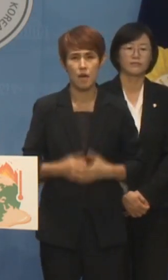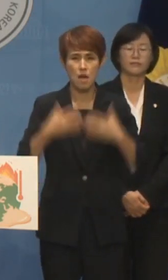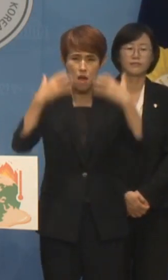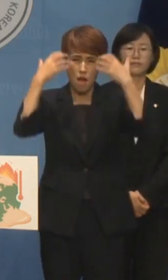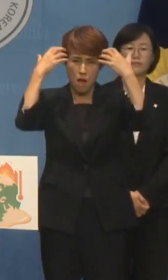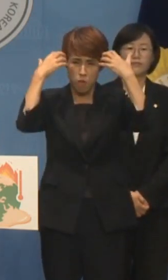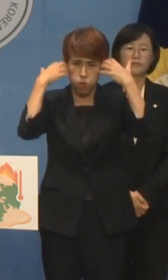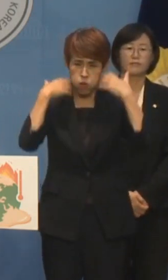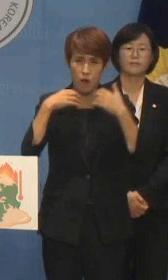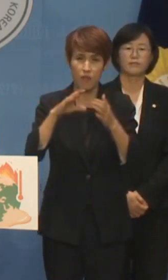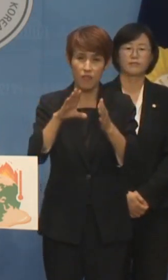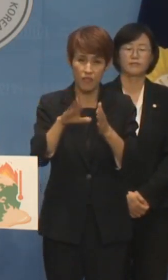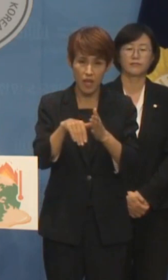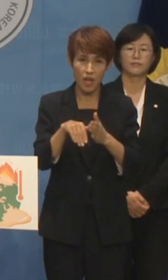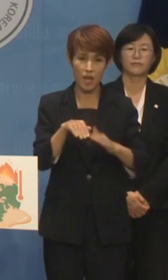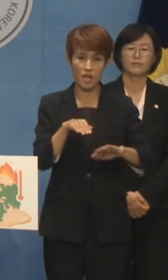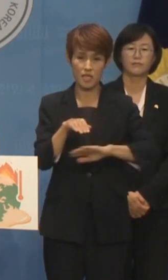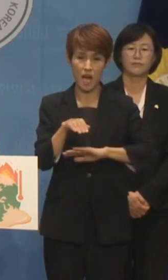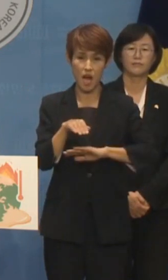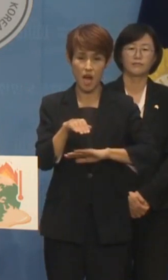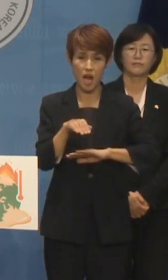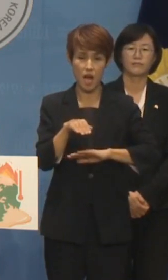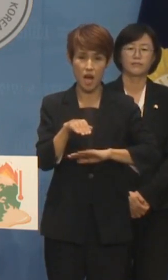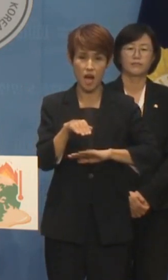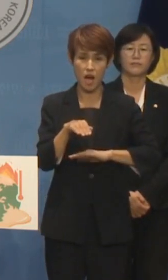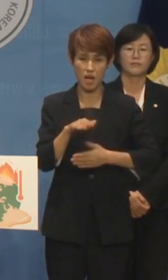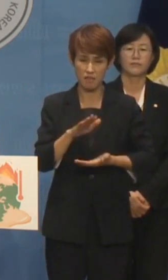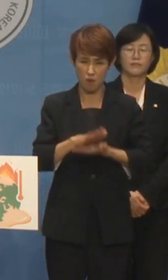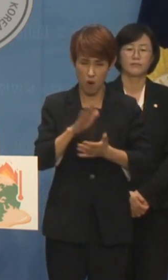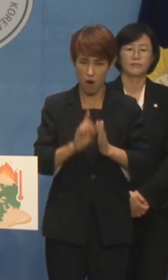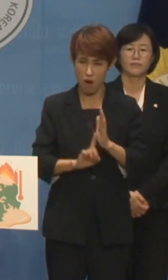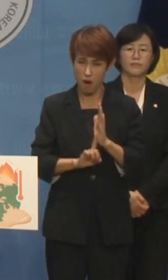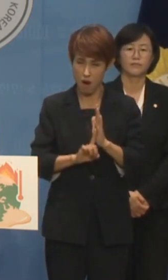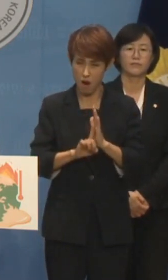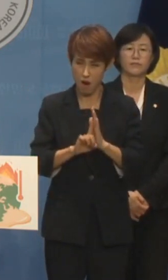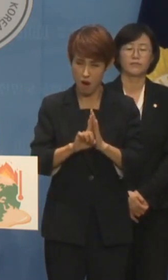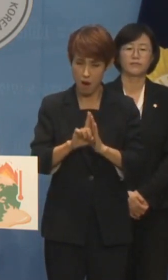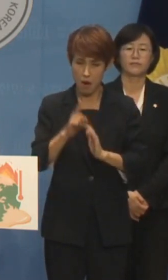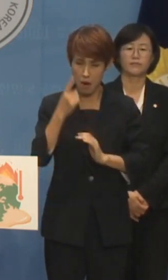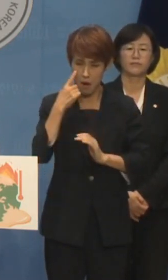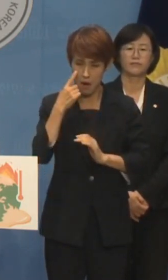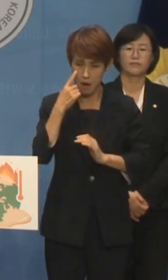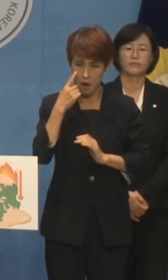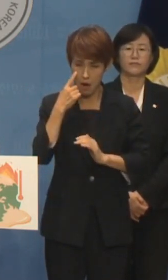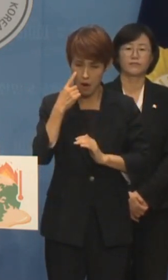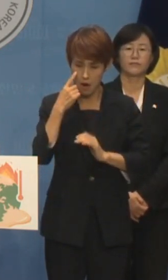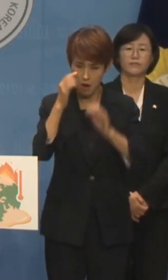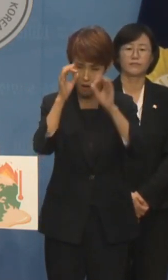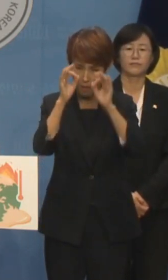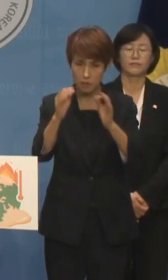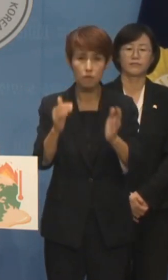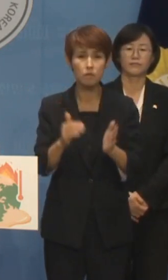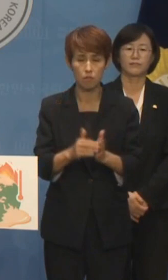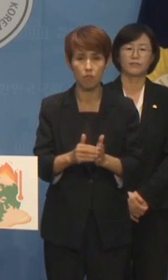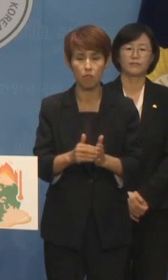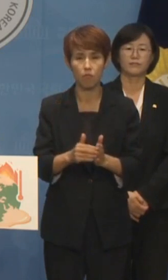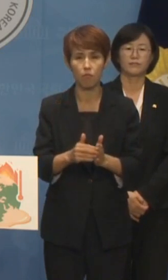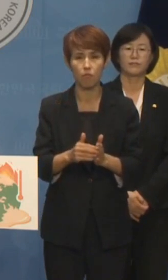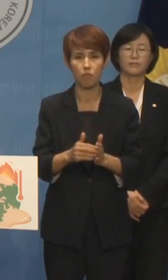시 차량 내 온도가 얼마나 올라가는지 알아보기 위해 실험 영상 등과 관련 기사들을